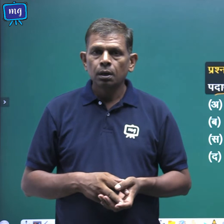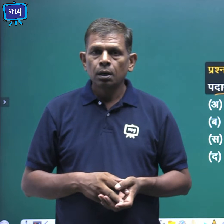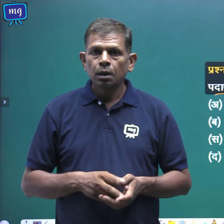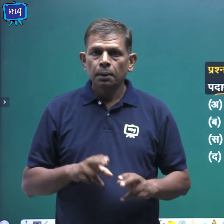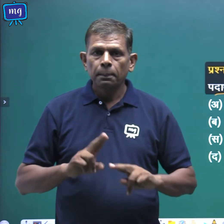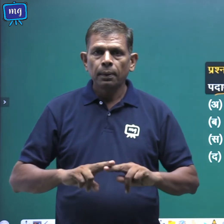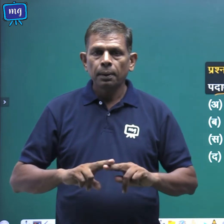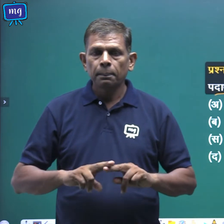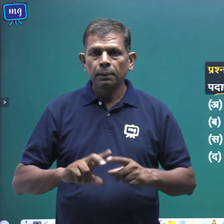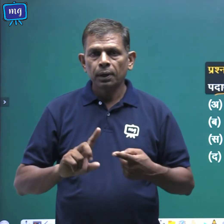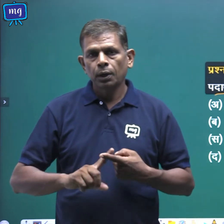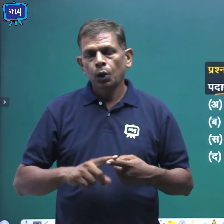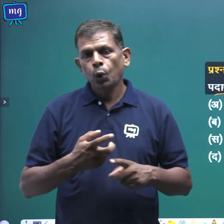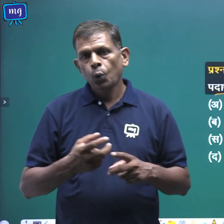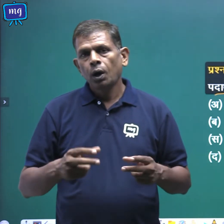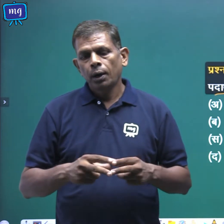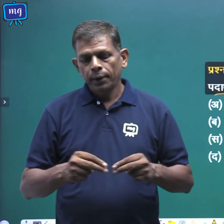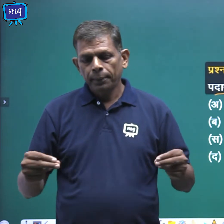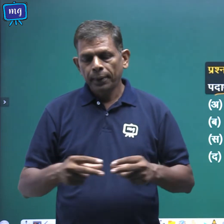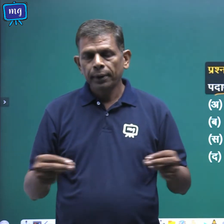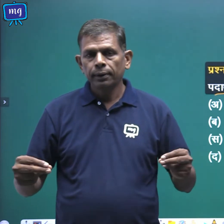लोहा, रबर,